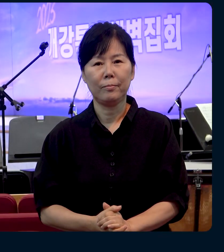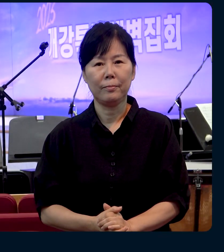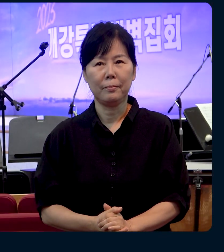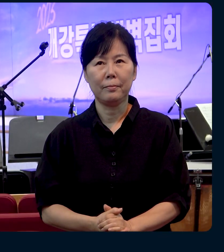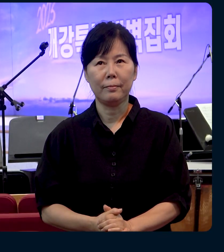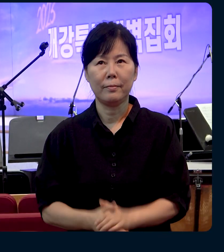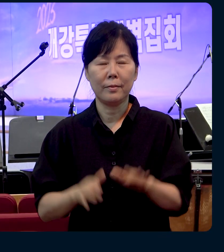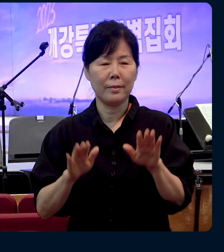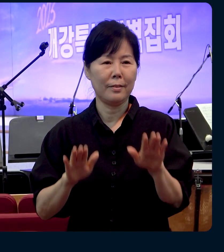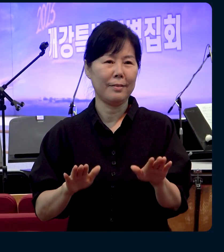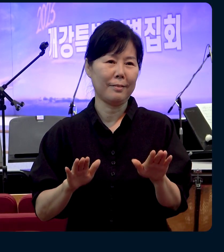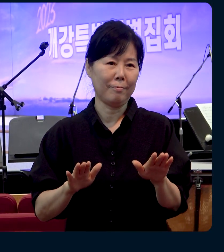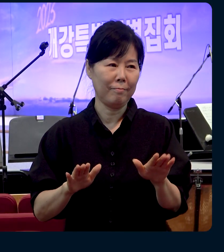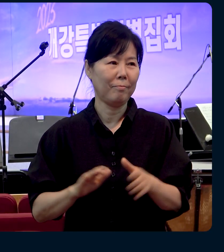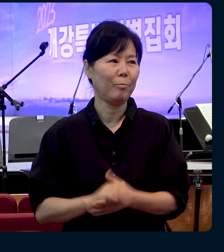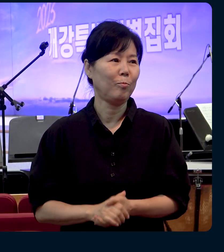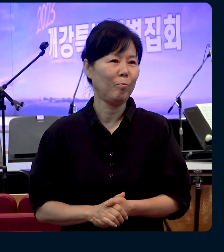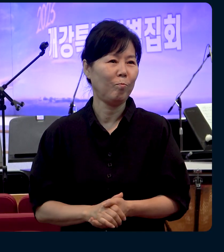자, 오늘 제가